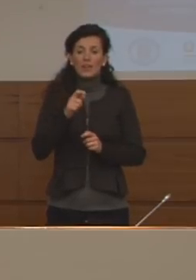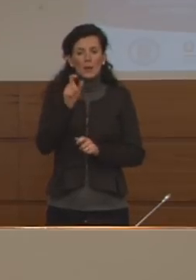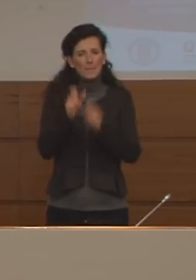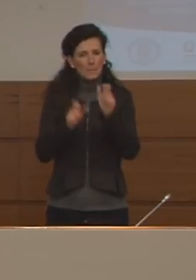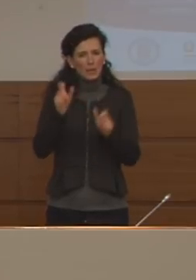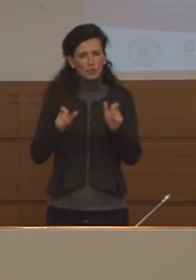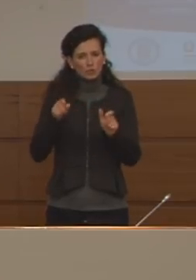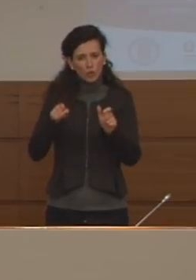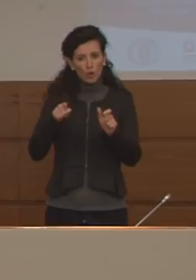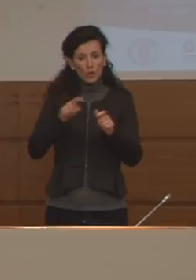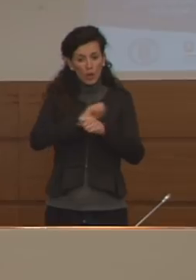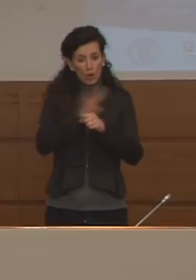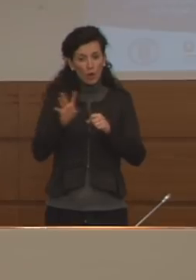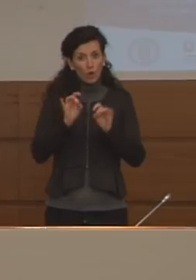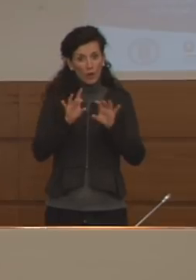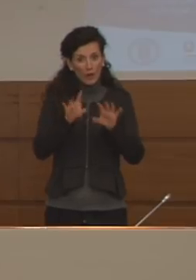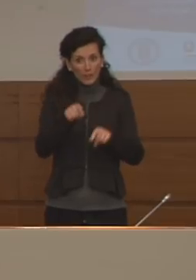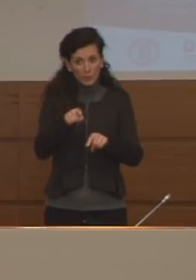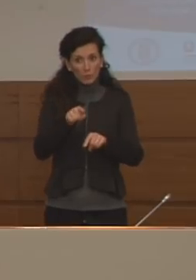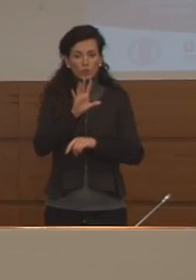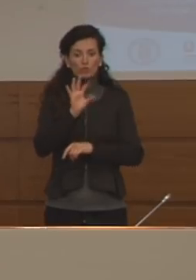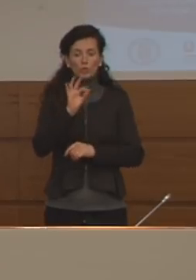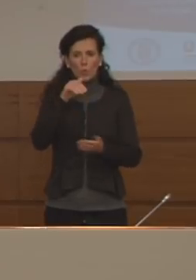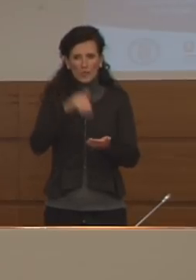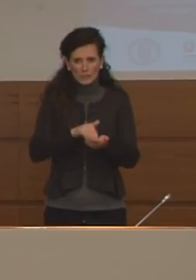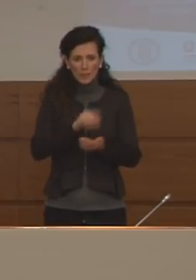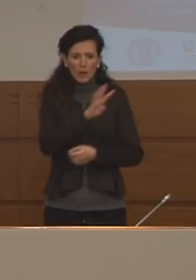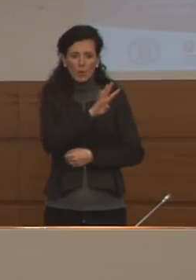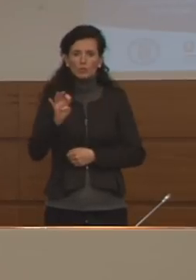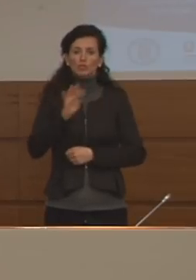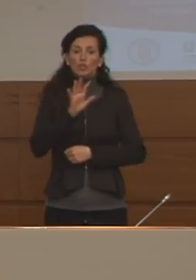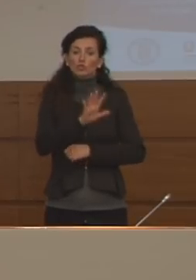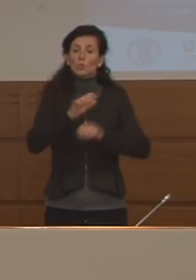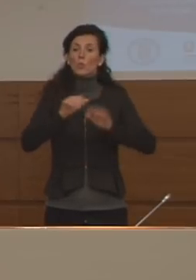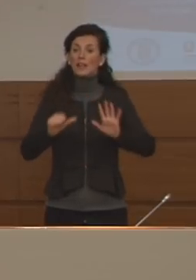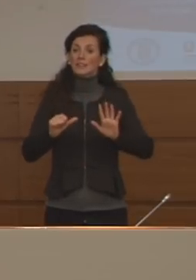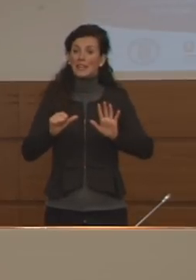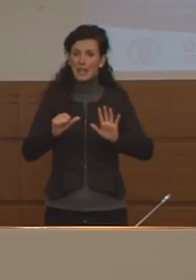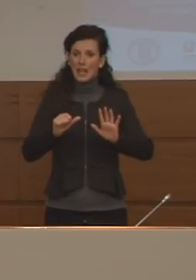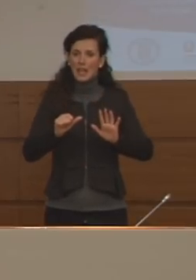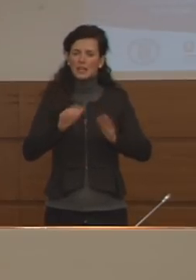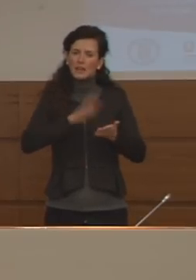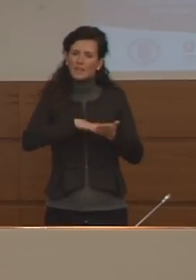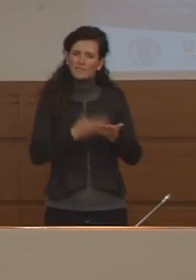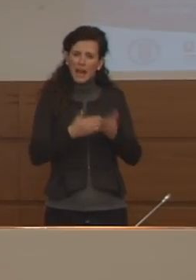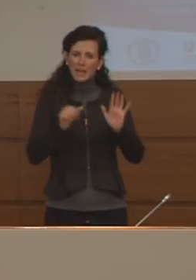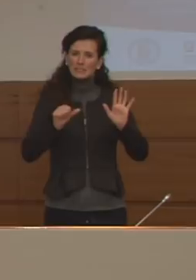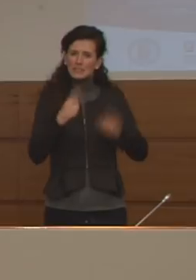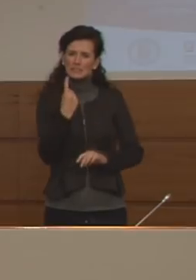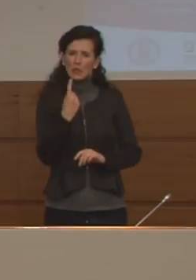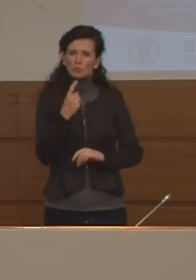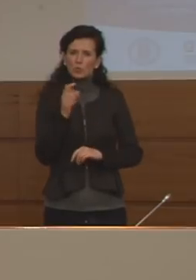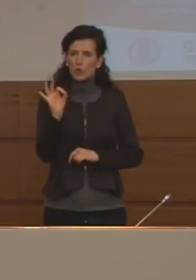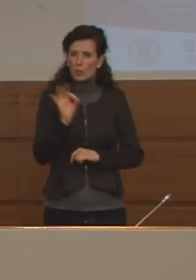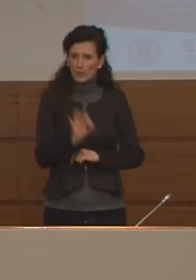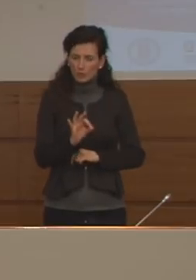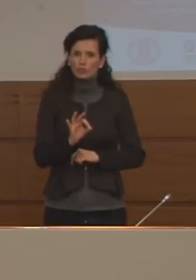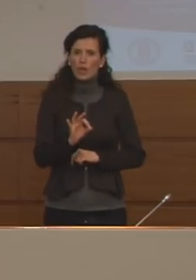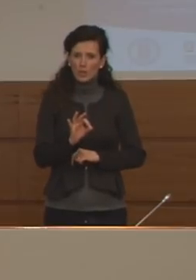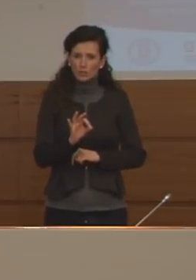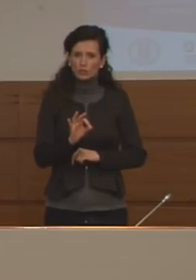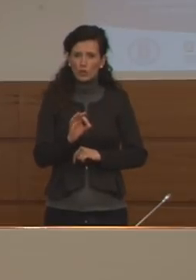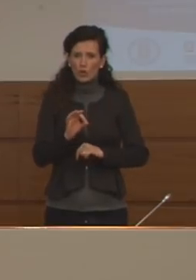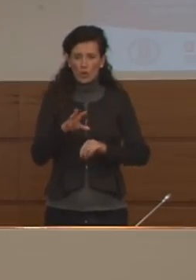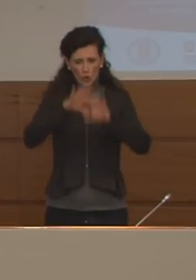affette da coronavirus 50.000 456 il 61 per cento del totale